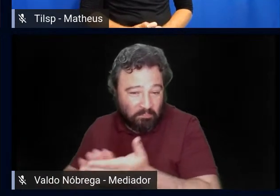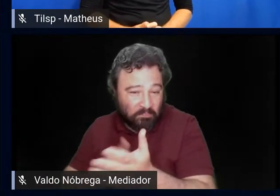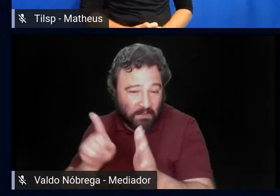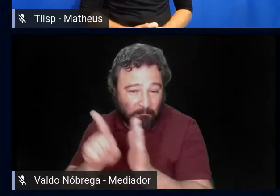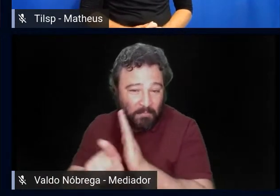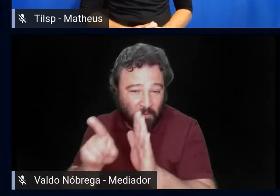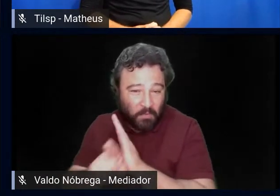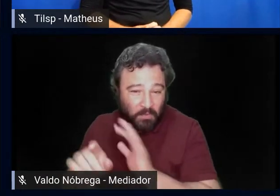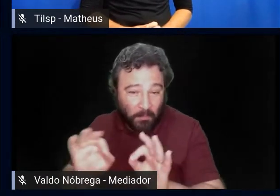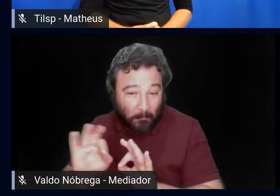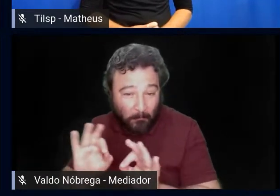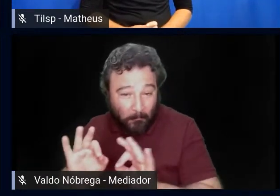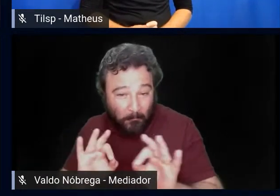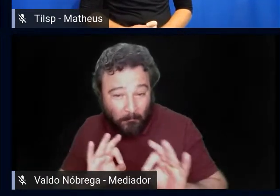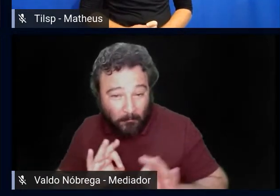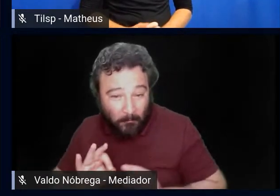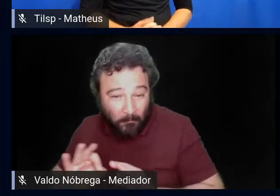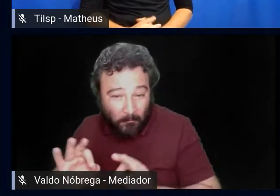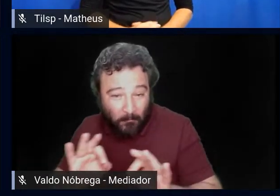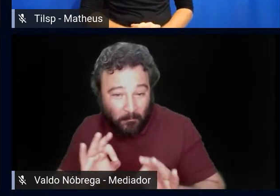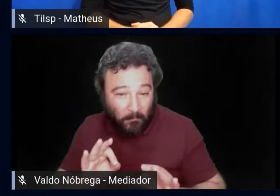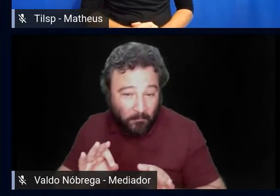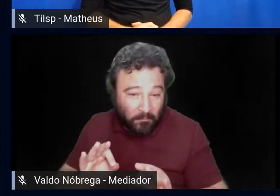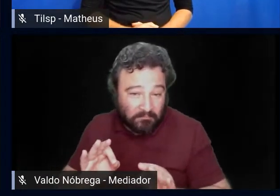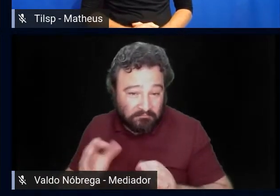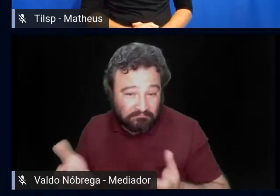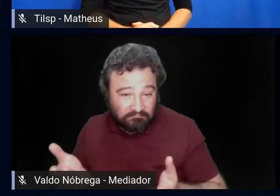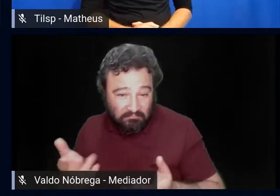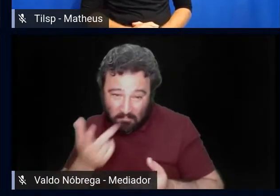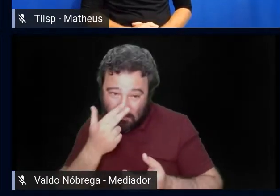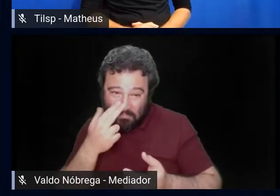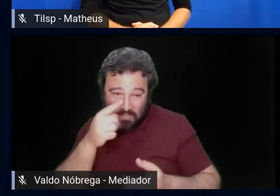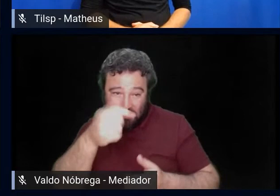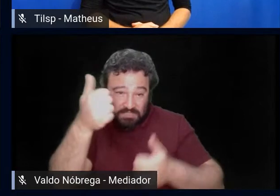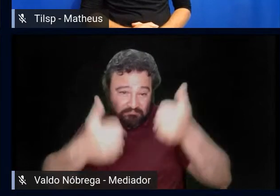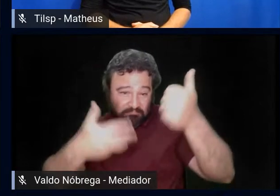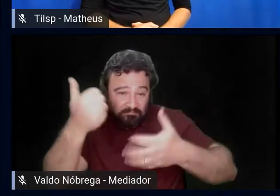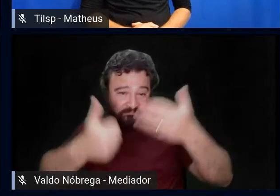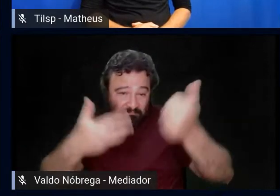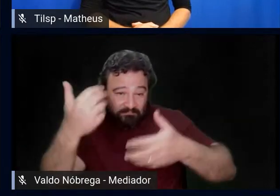perguntas, nada, nenhuma pergunta. A Eliane